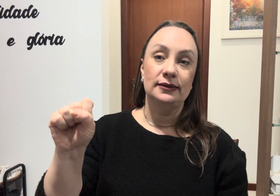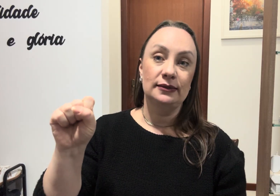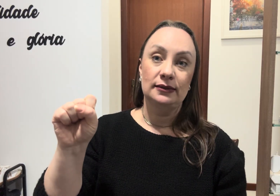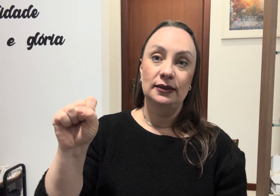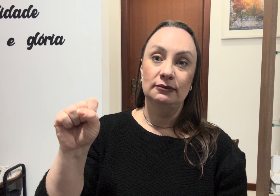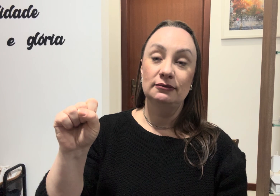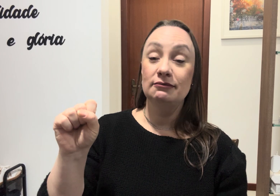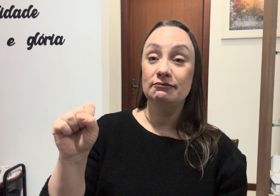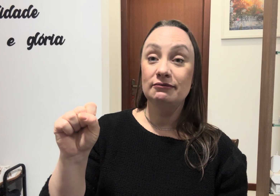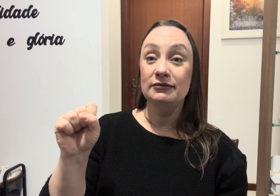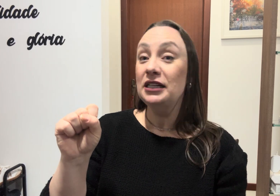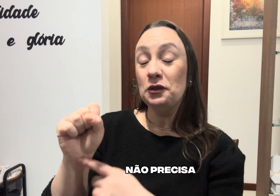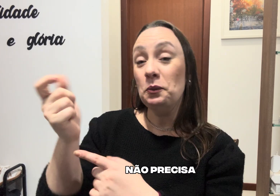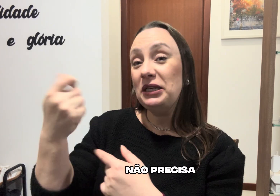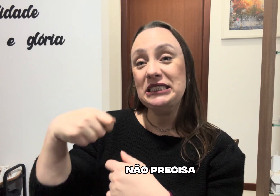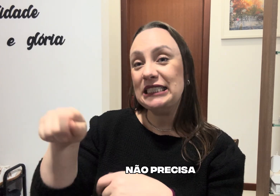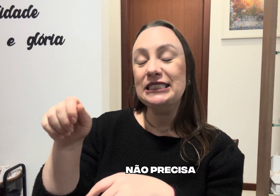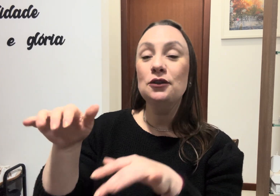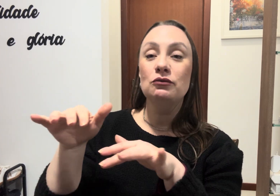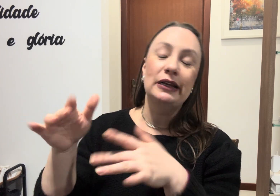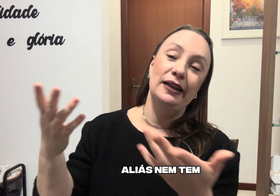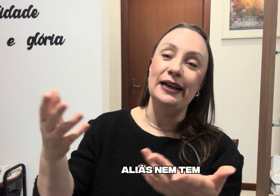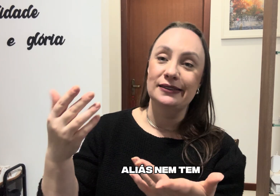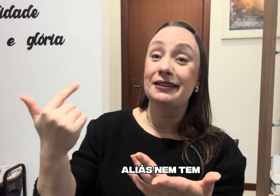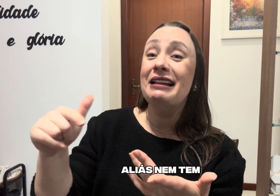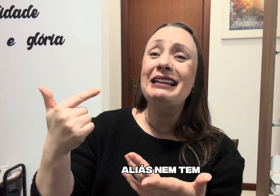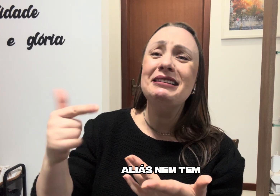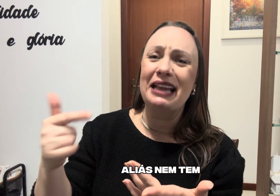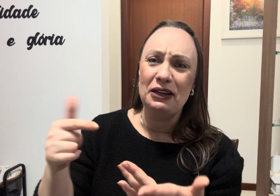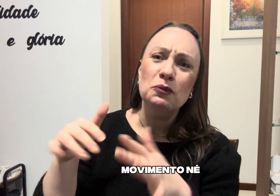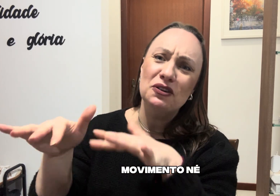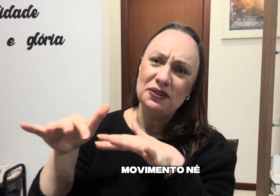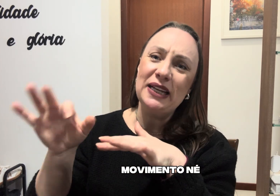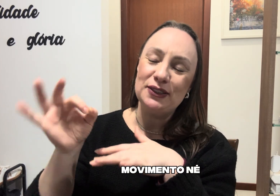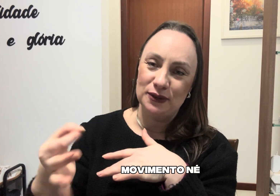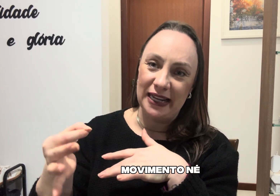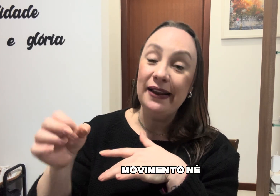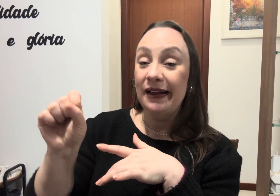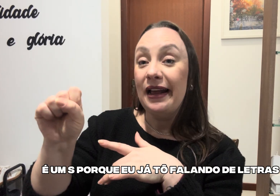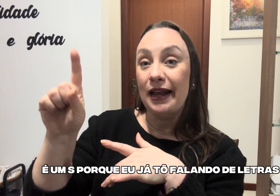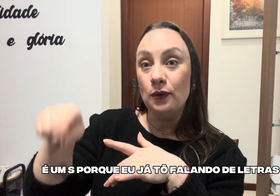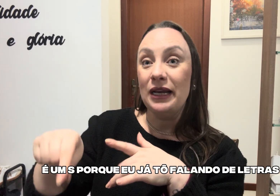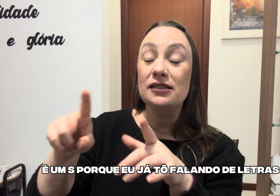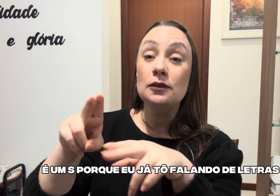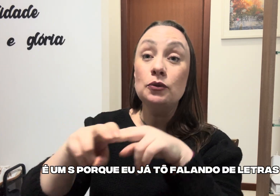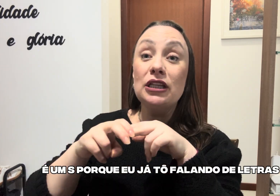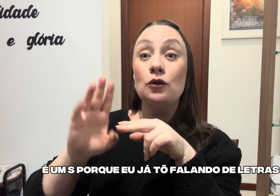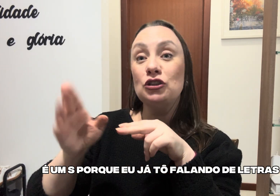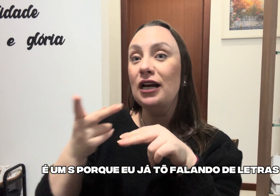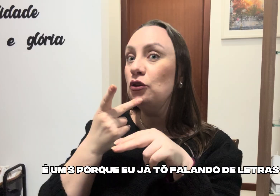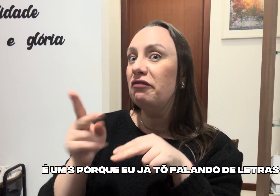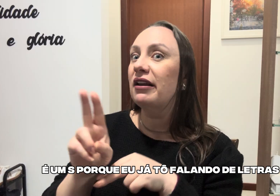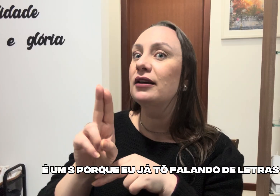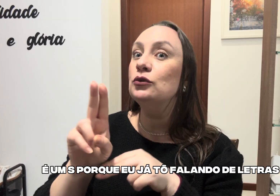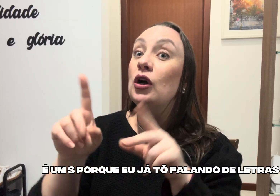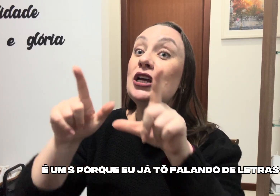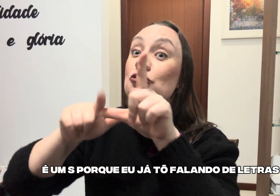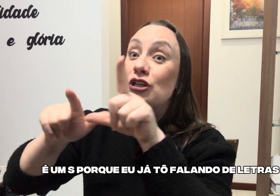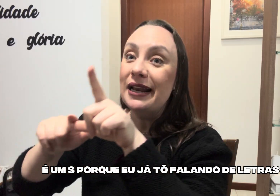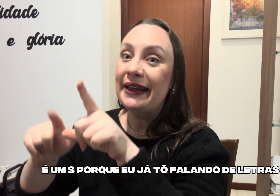Lucas. Não precisa, aliás, nem tem um movimento, né? É um S porque eu já tô falando de